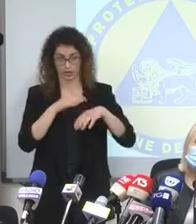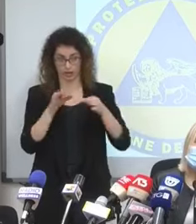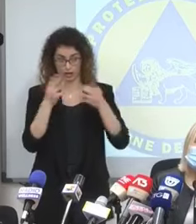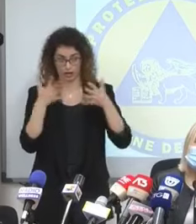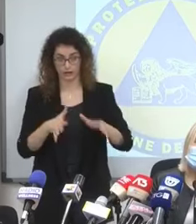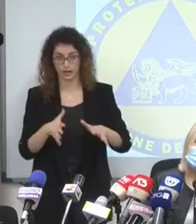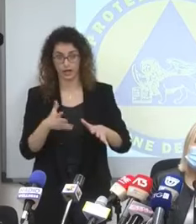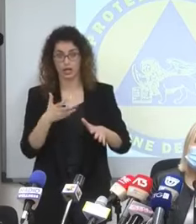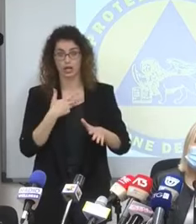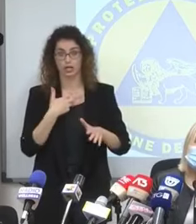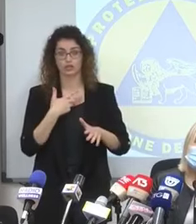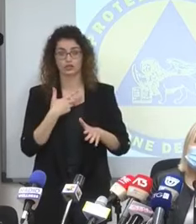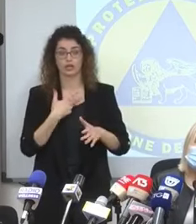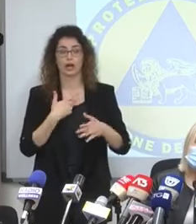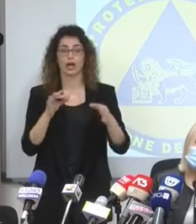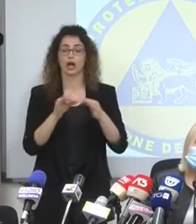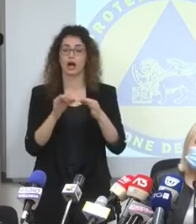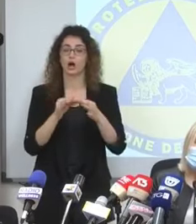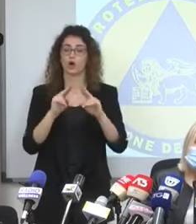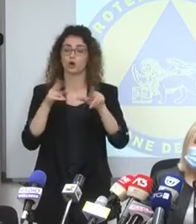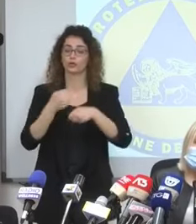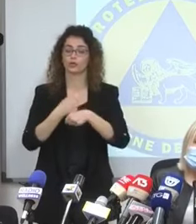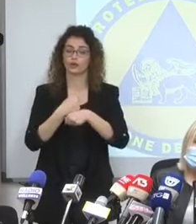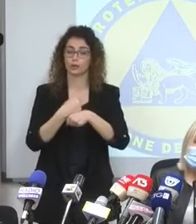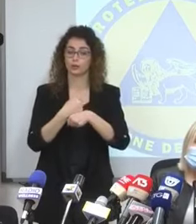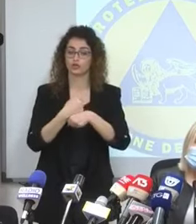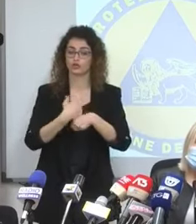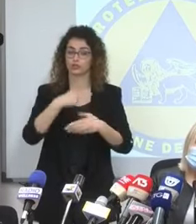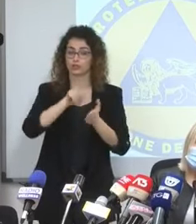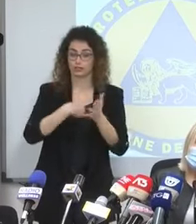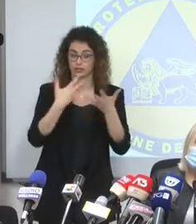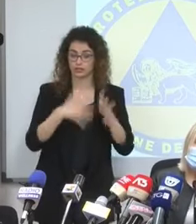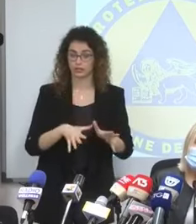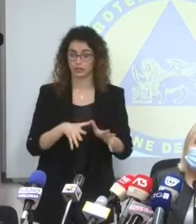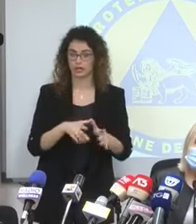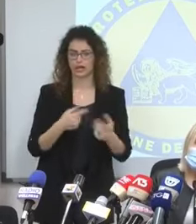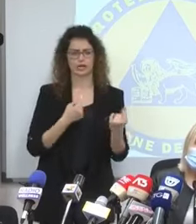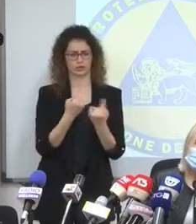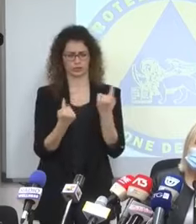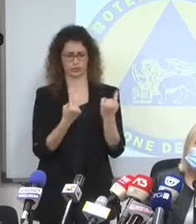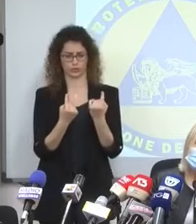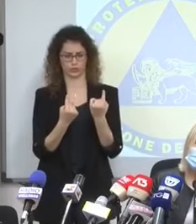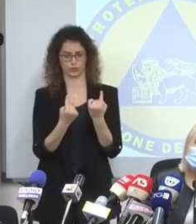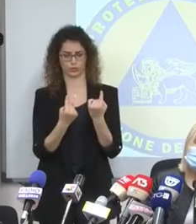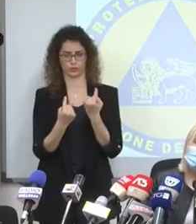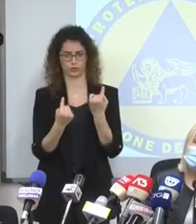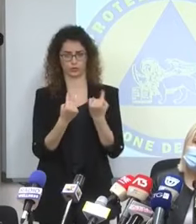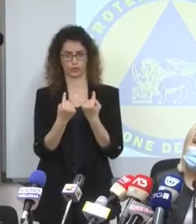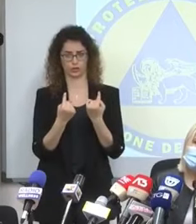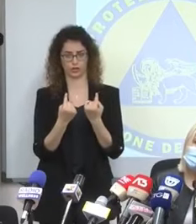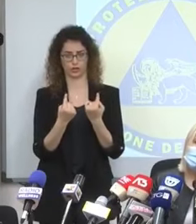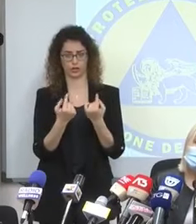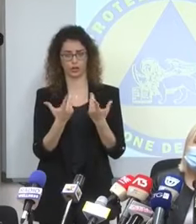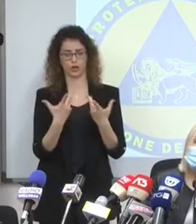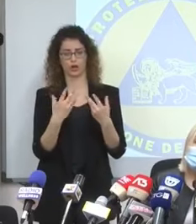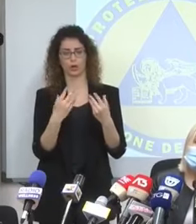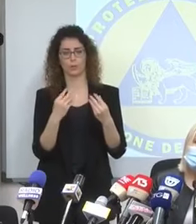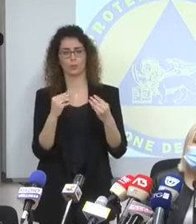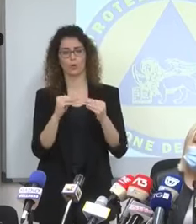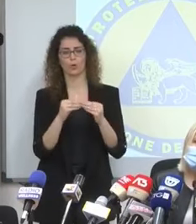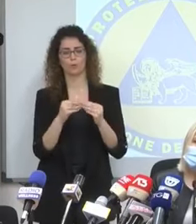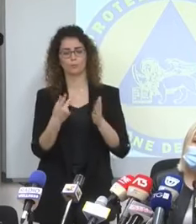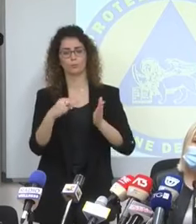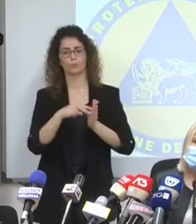l'accordo nero su bianco con i farmacisti, e in quel caso come si fa a superare il problema